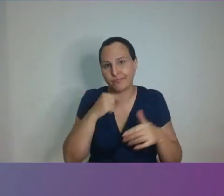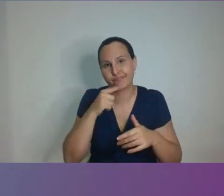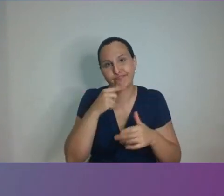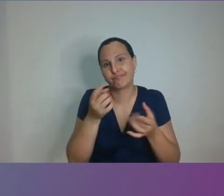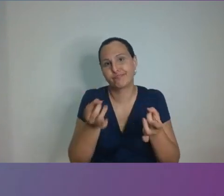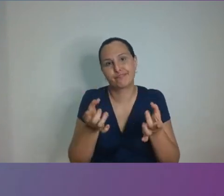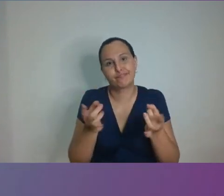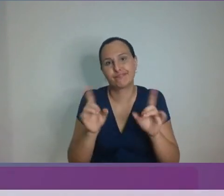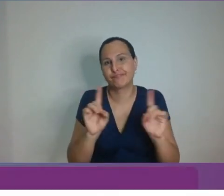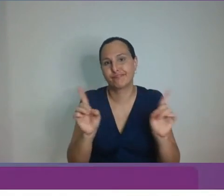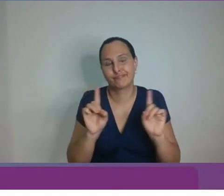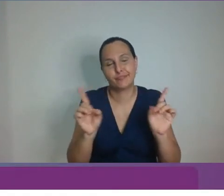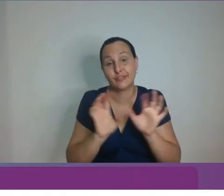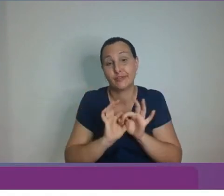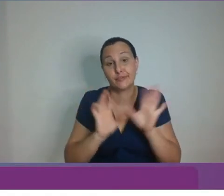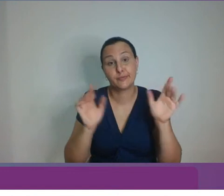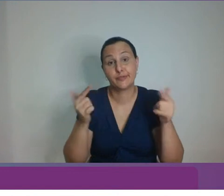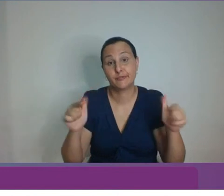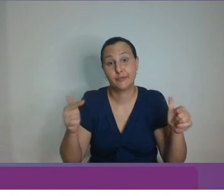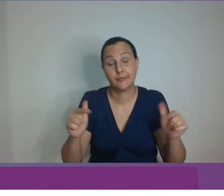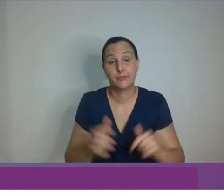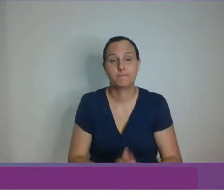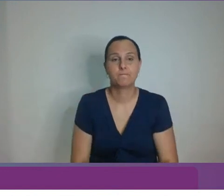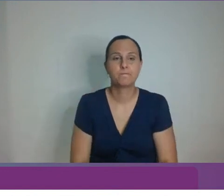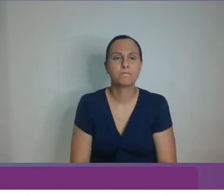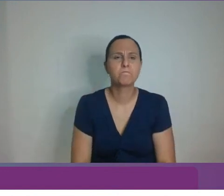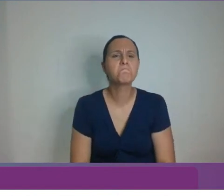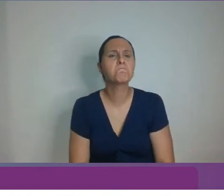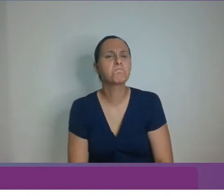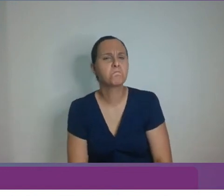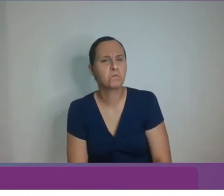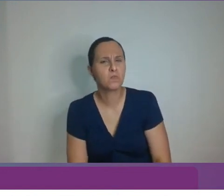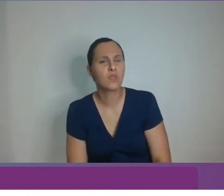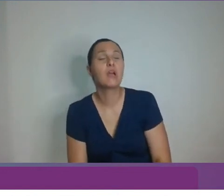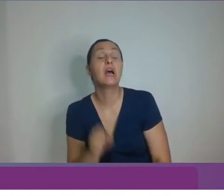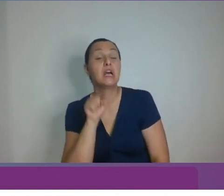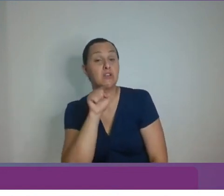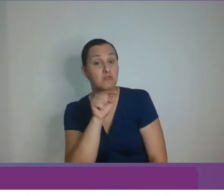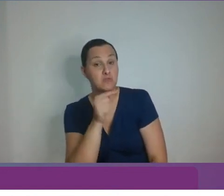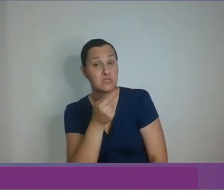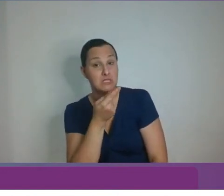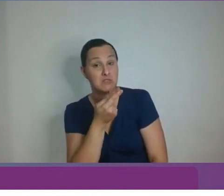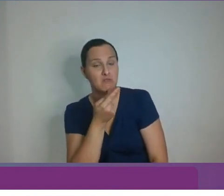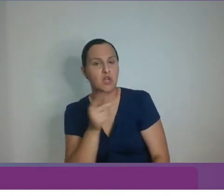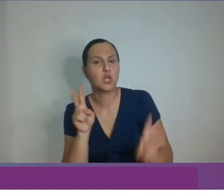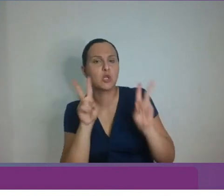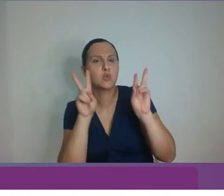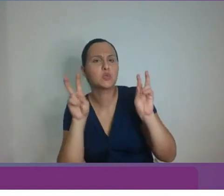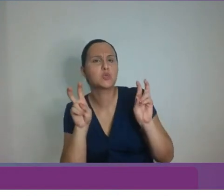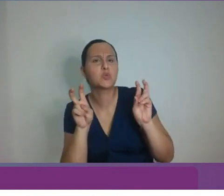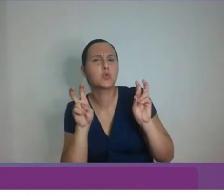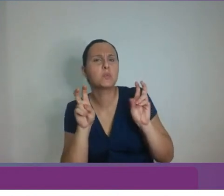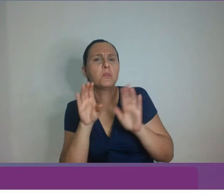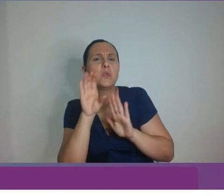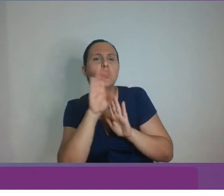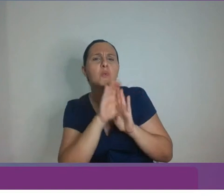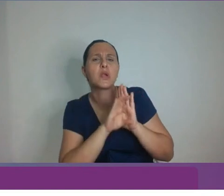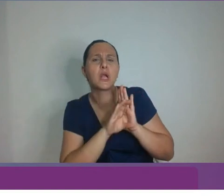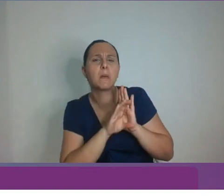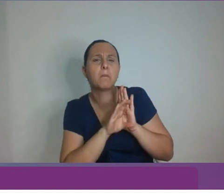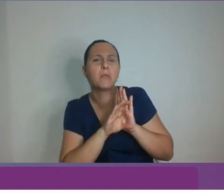Mais alguma dúvida, pessoal? Você comentou que tem um capítulo polêmico da professora Heloísa. Por quê? Na verdade, não é